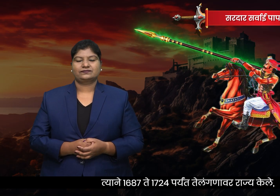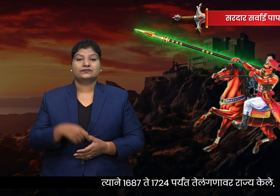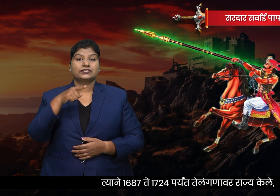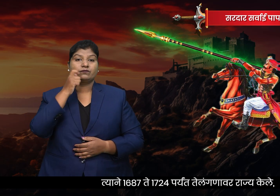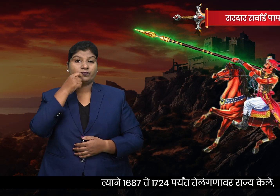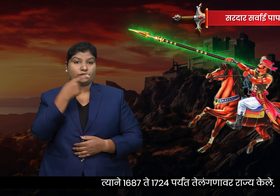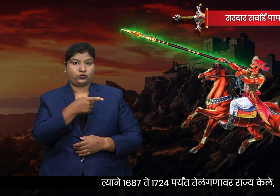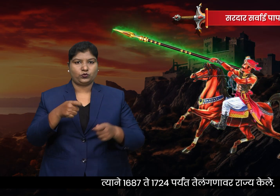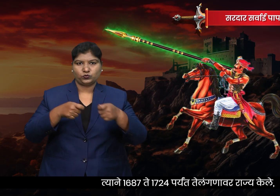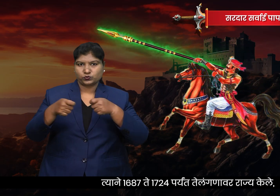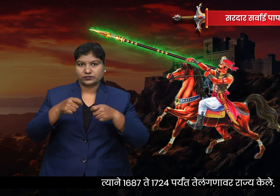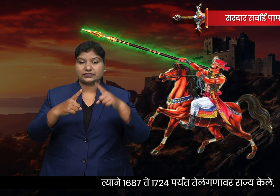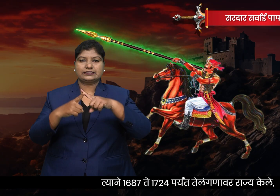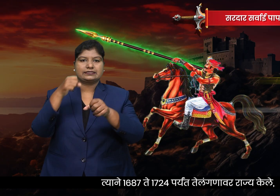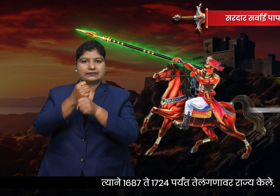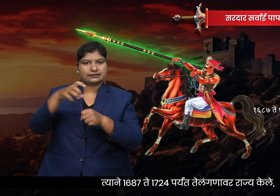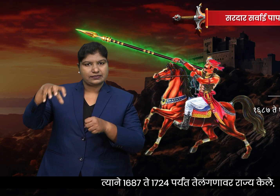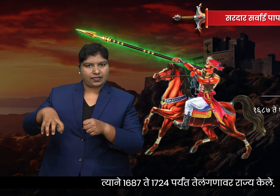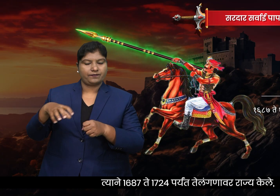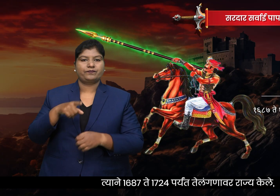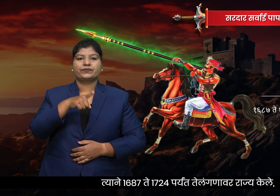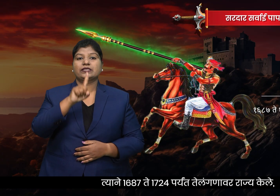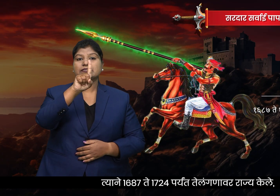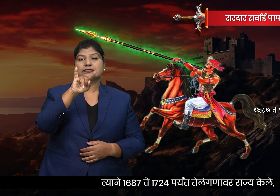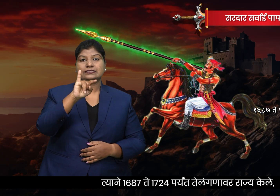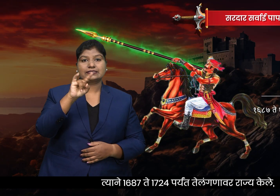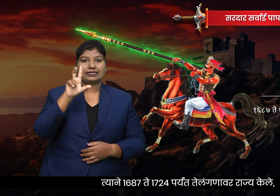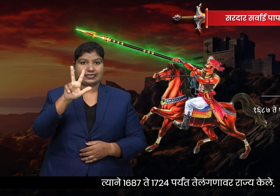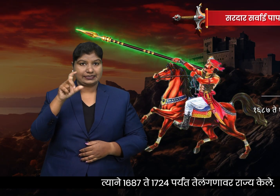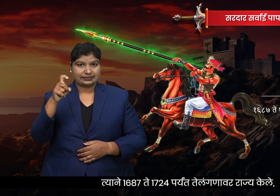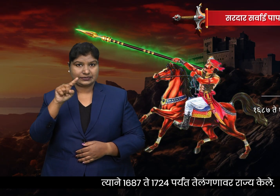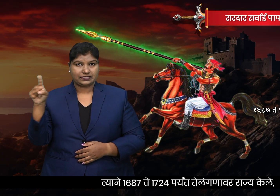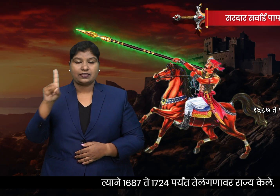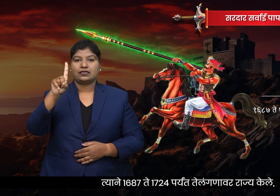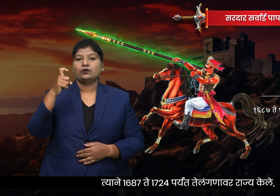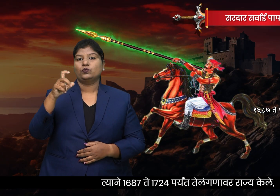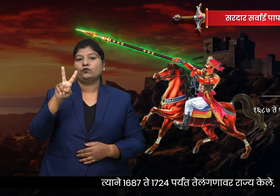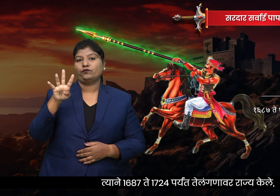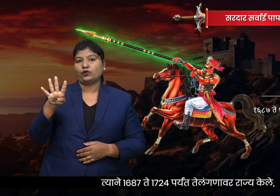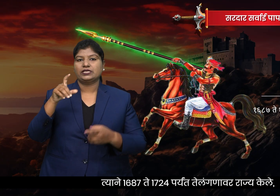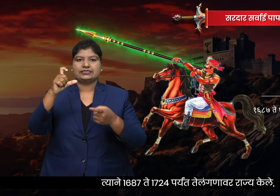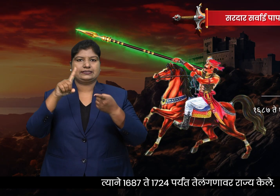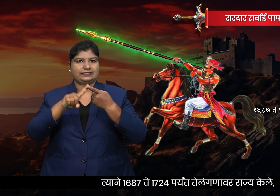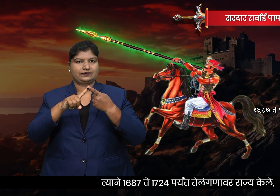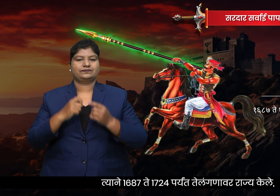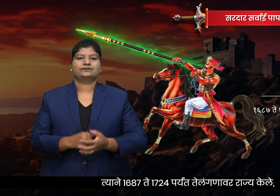त्याने 1687 ते 1724 पर्यंत तेलंगणावर राज्य केले.